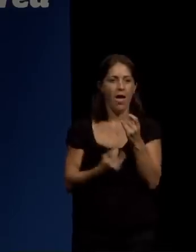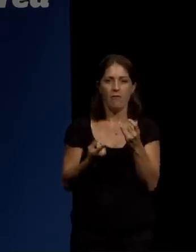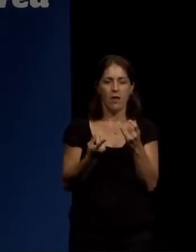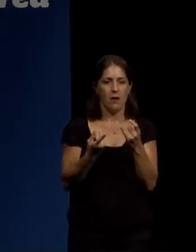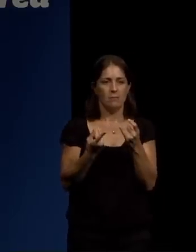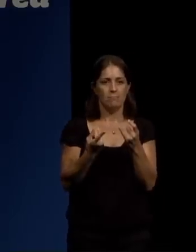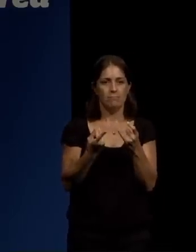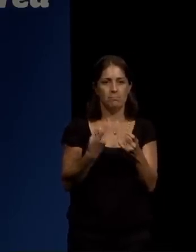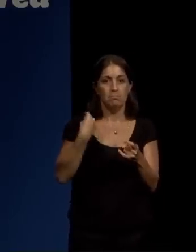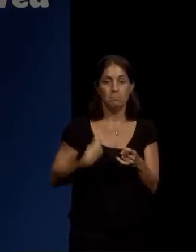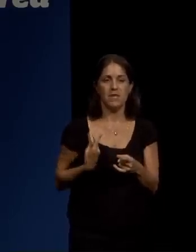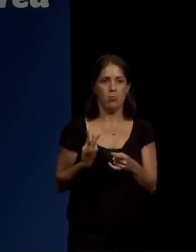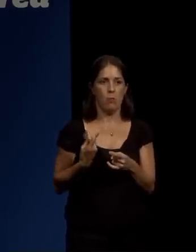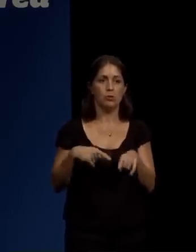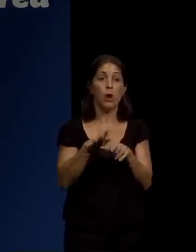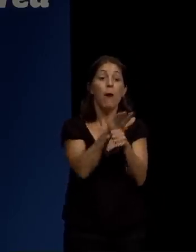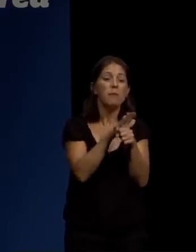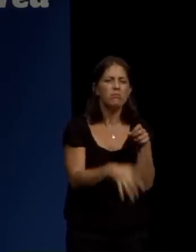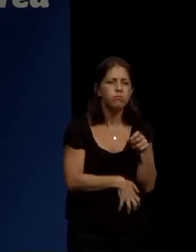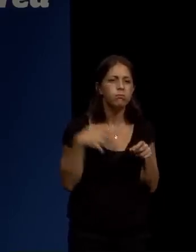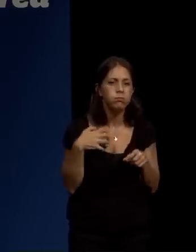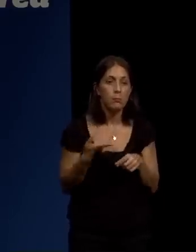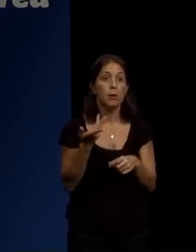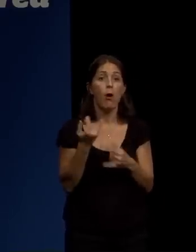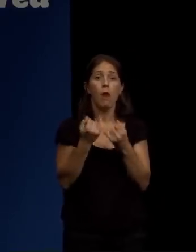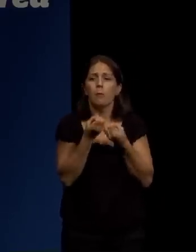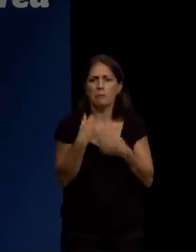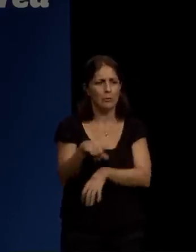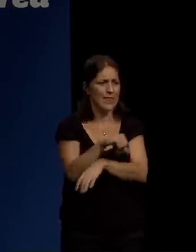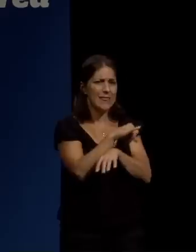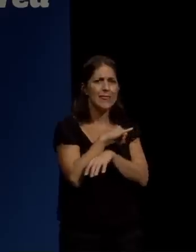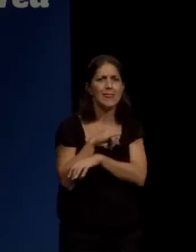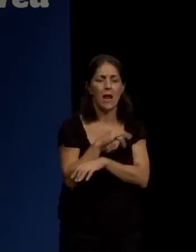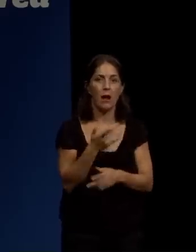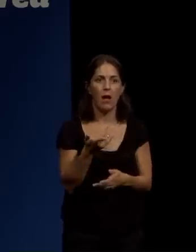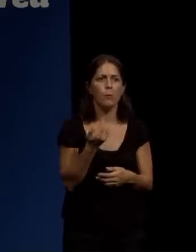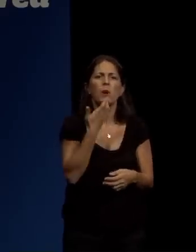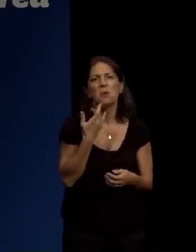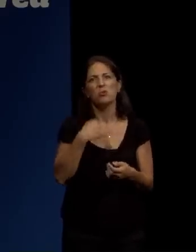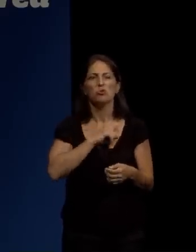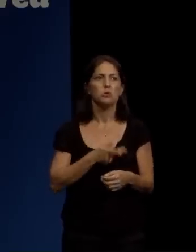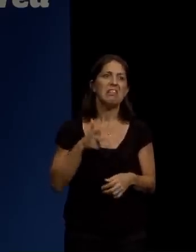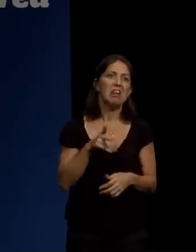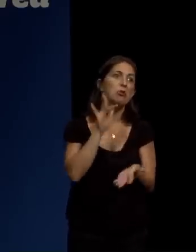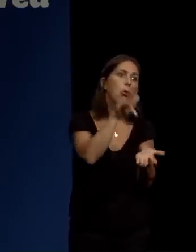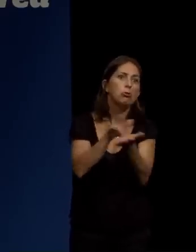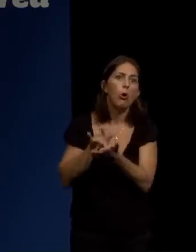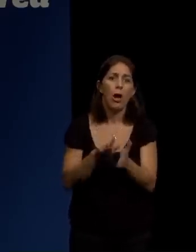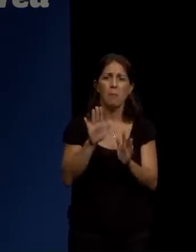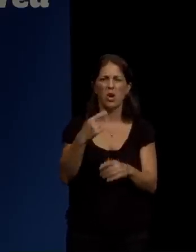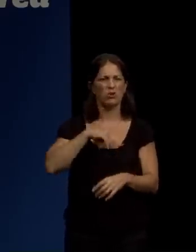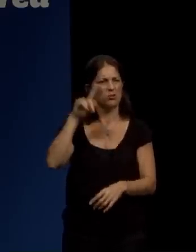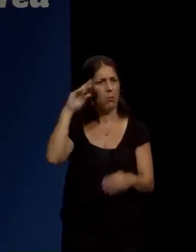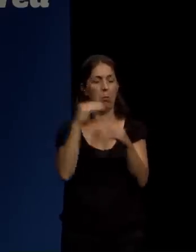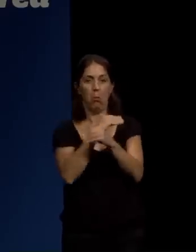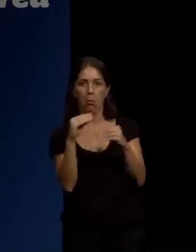cidadán, no ámbito de indignación colectiva expresada no máis próximo. De que vale falar de dereitos se despois non somos coherentes